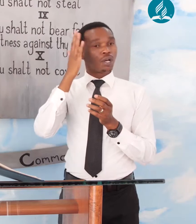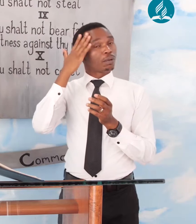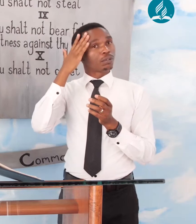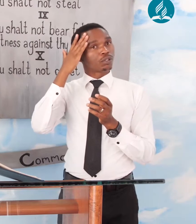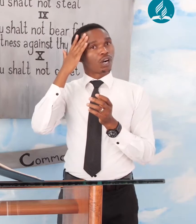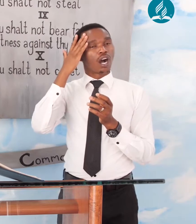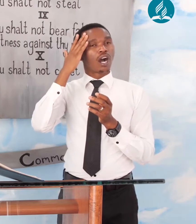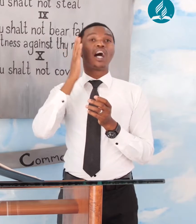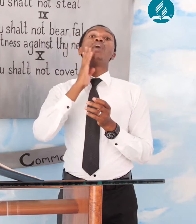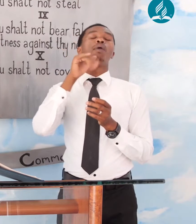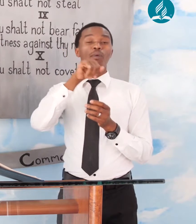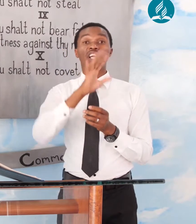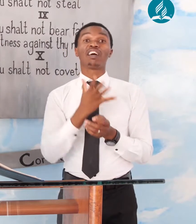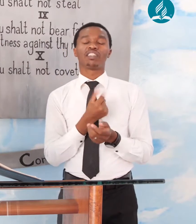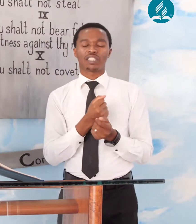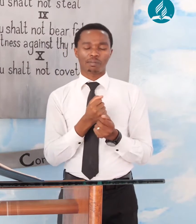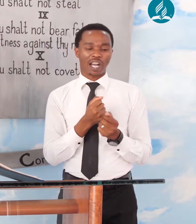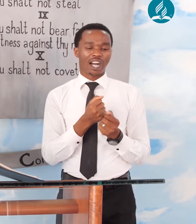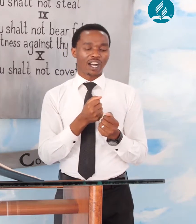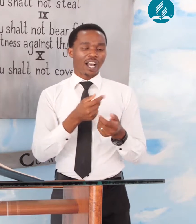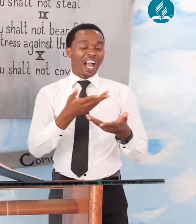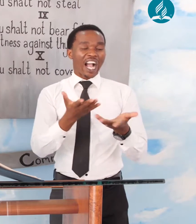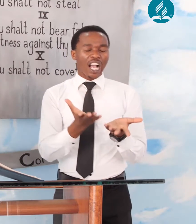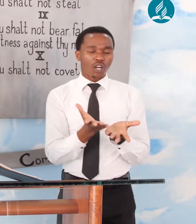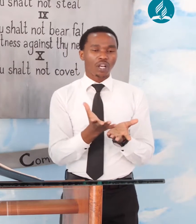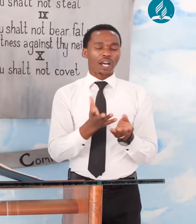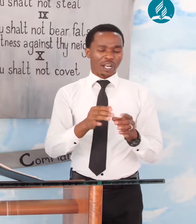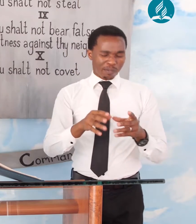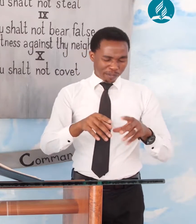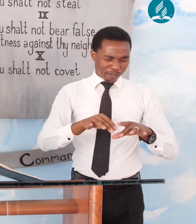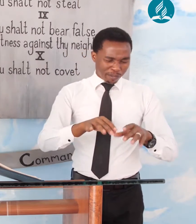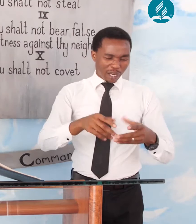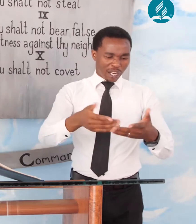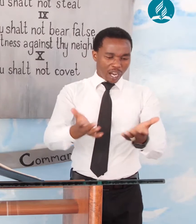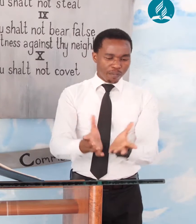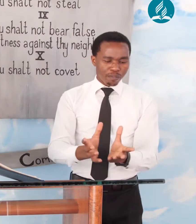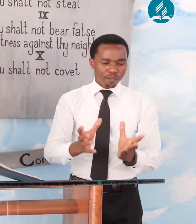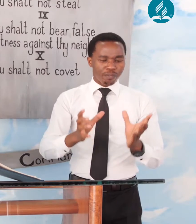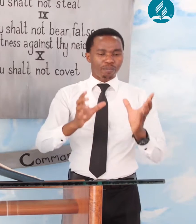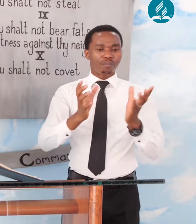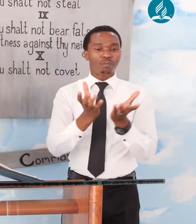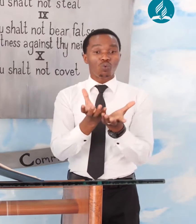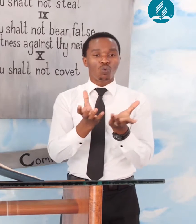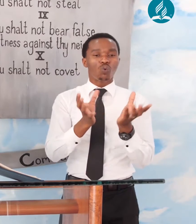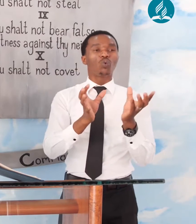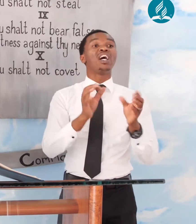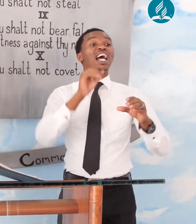yamuboheye agatete akakaboha neza akagashyira mu